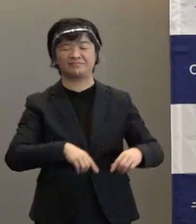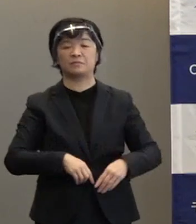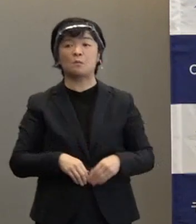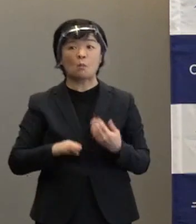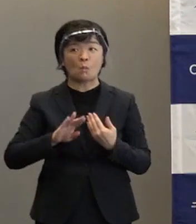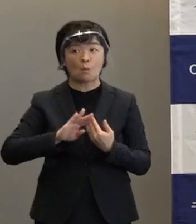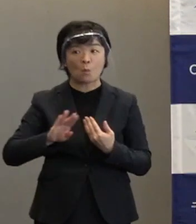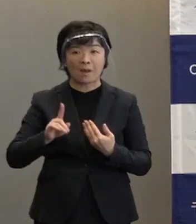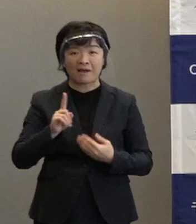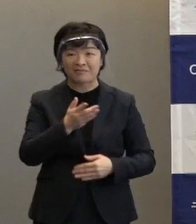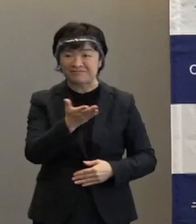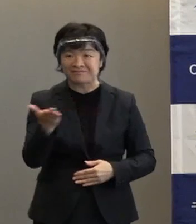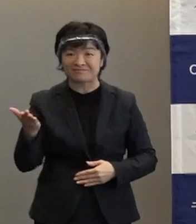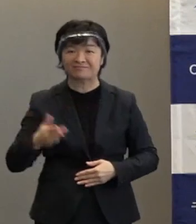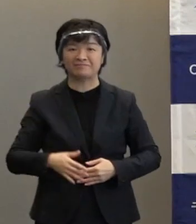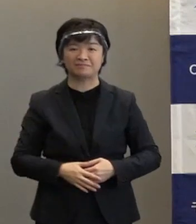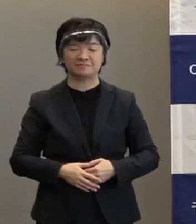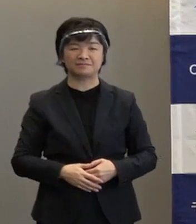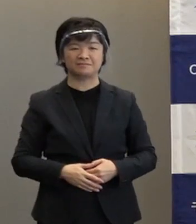他にご質問いかがでしょうか。